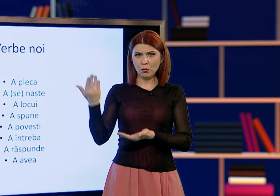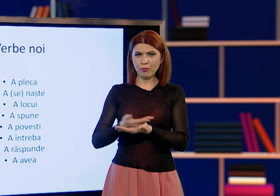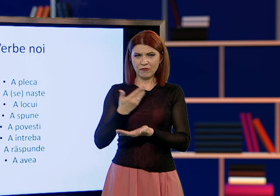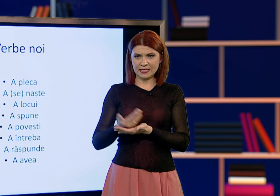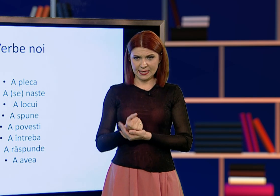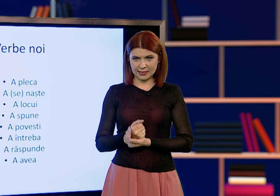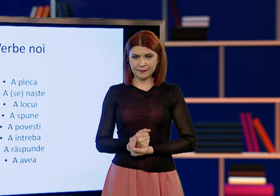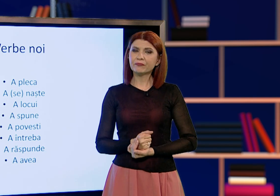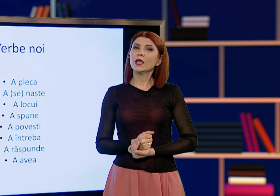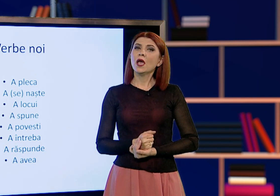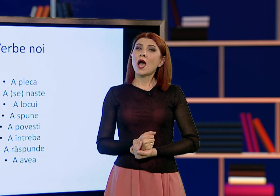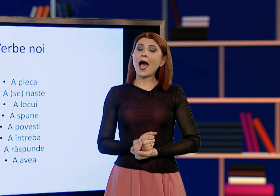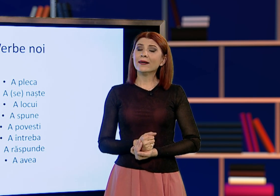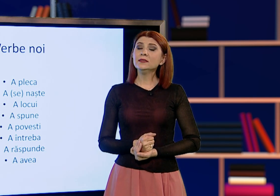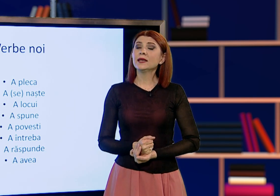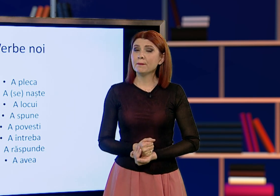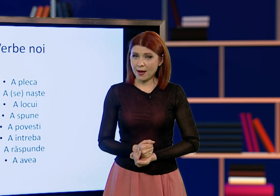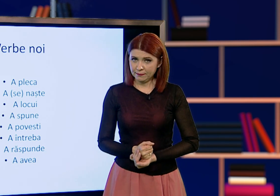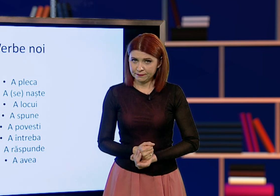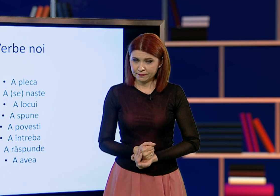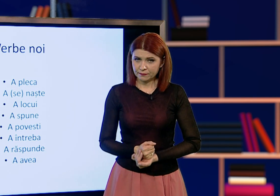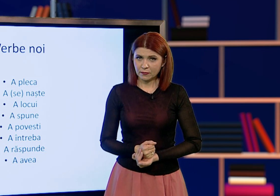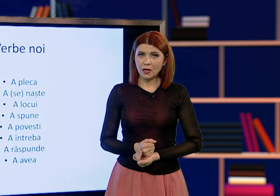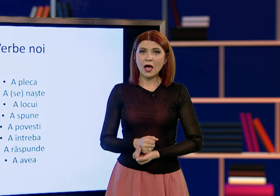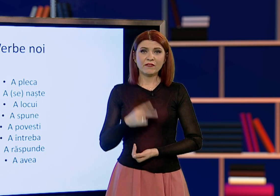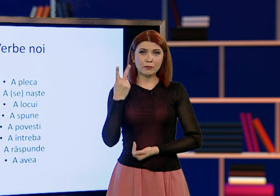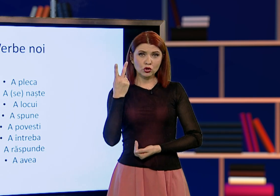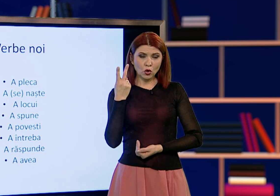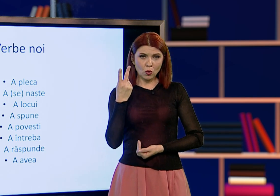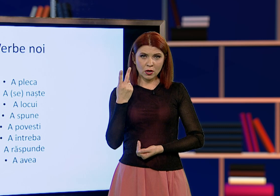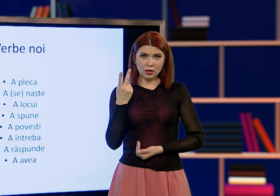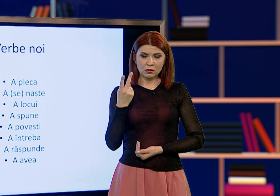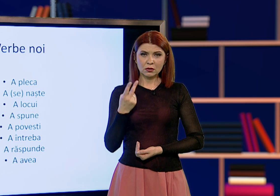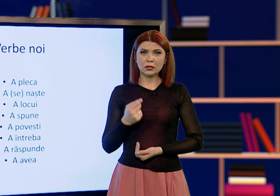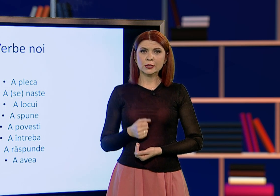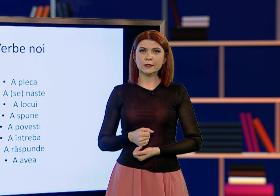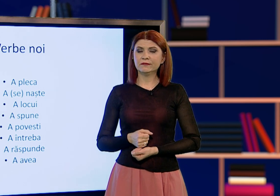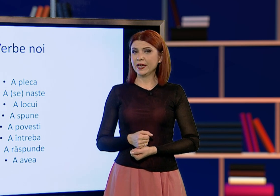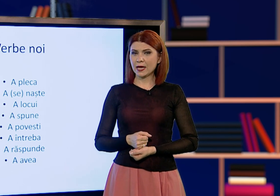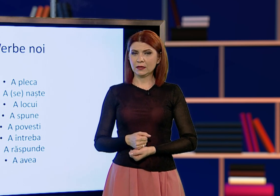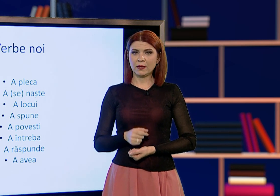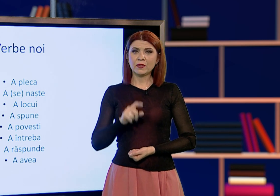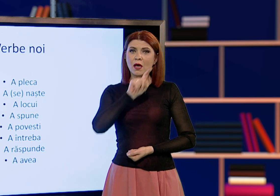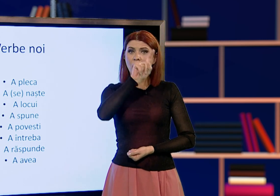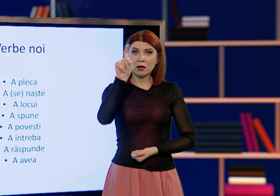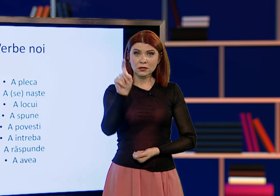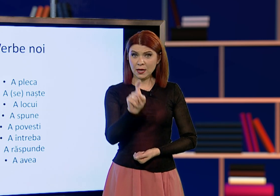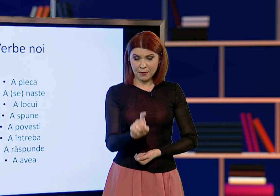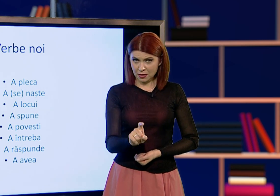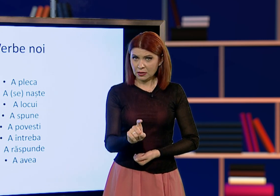povestesc a întreba Avem două variante a întreba